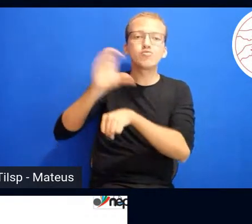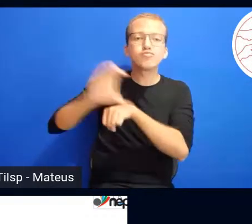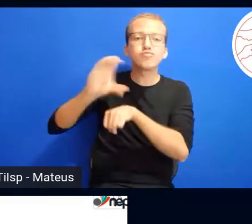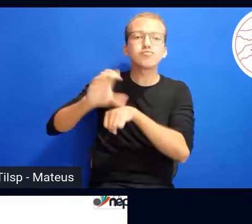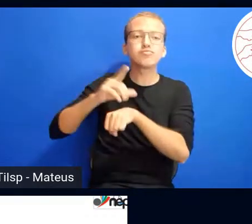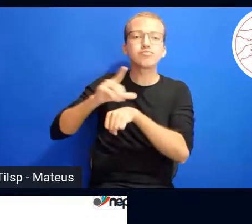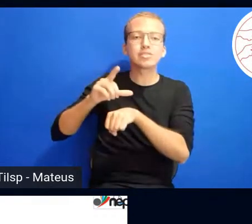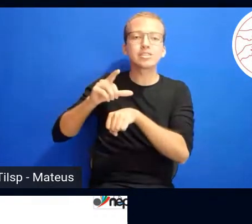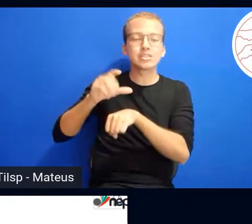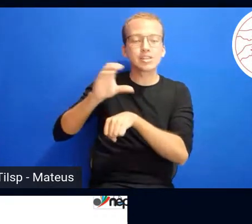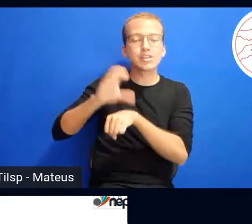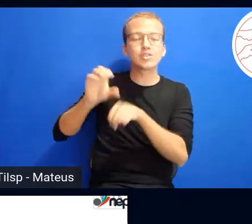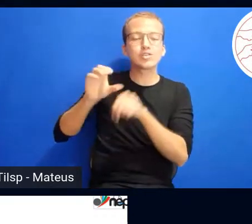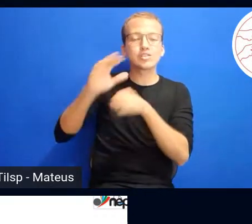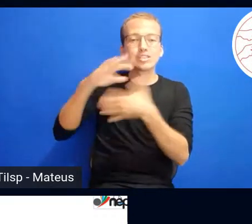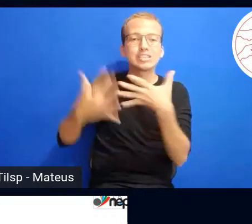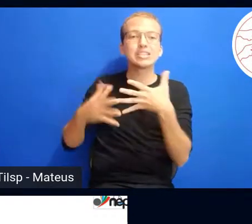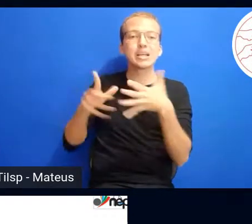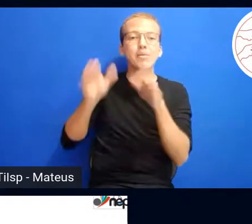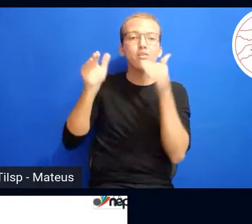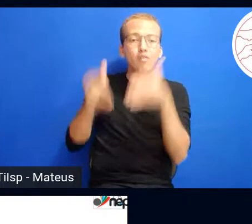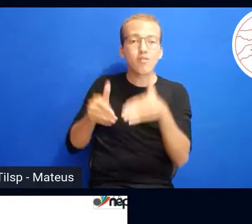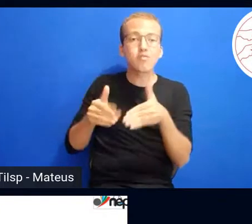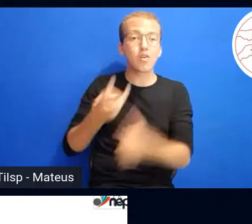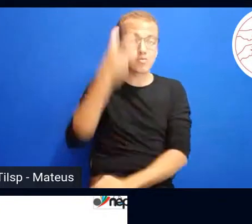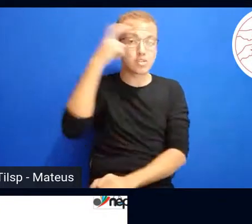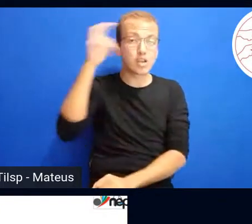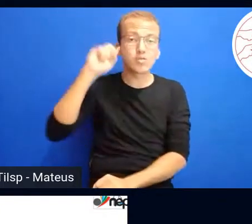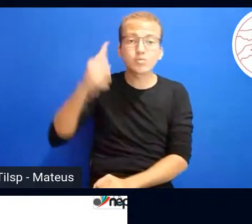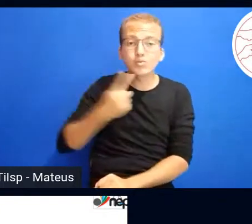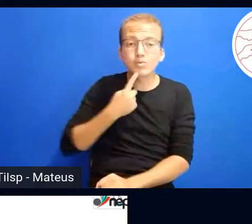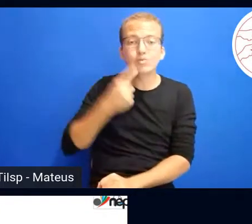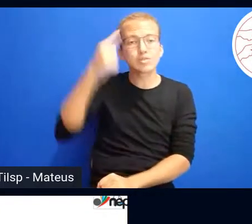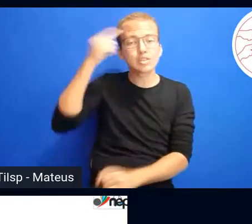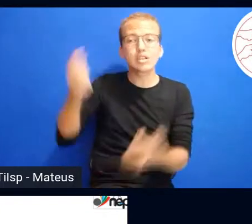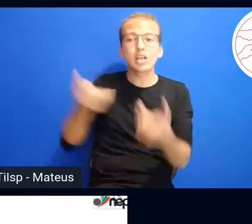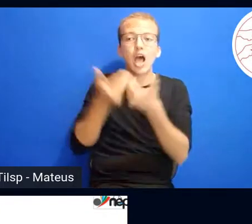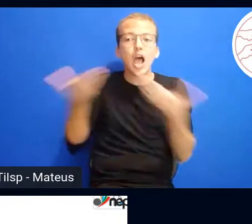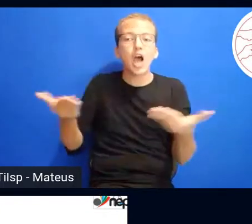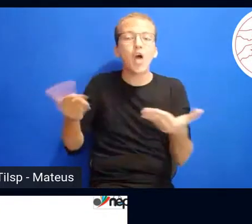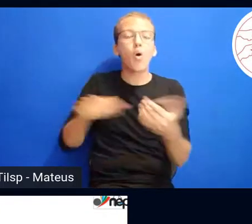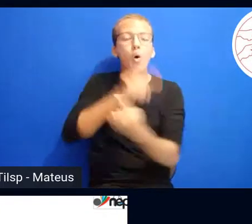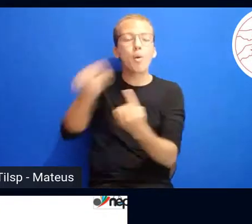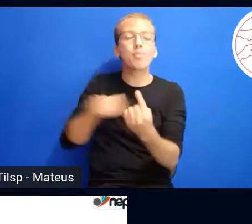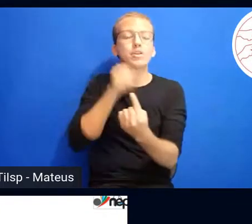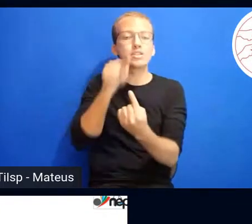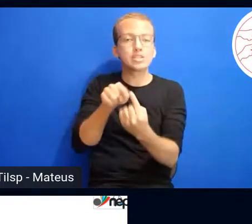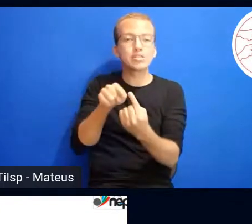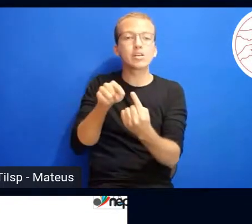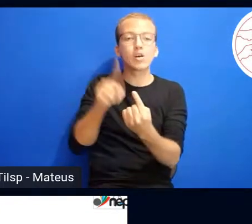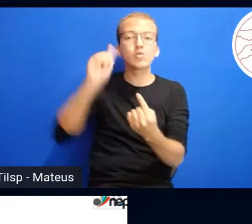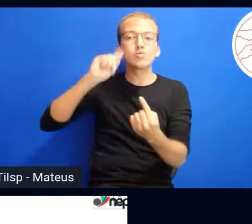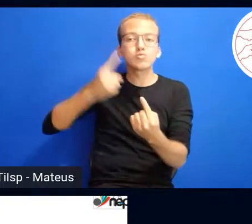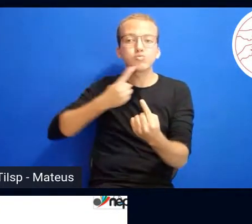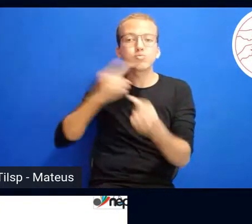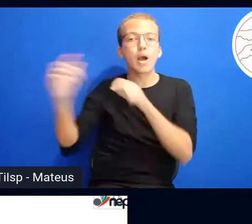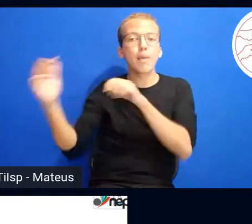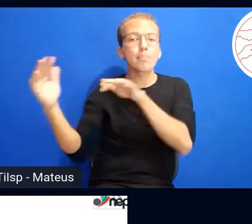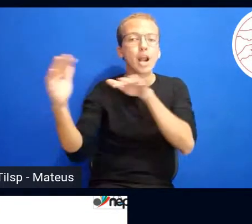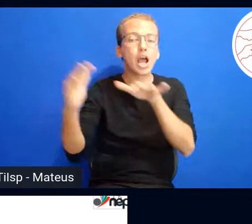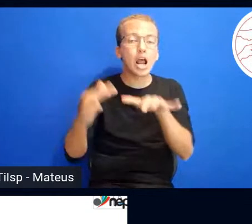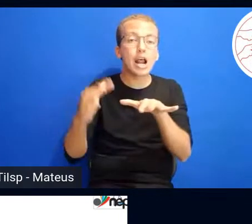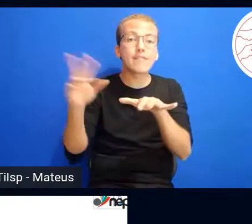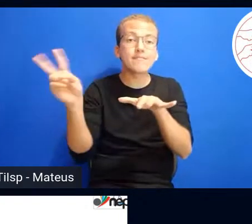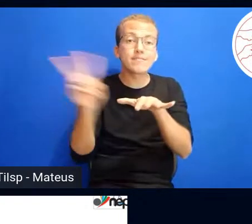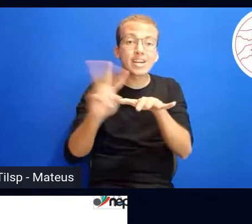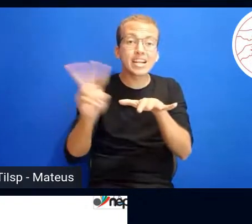cultura surda para poder incluir esses surdos eh venezuelanos à cultura surda